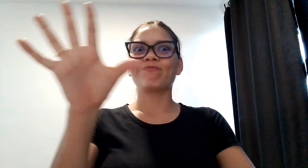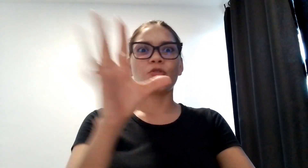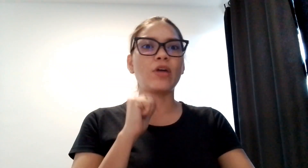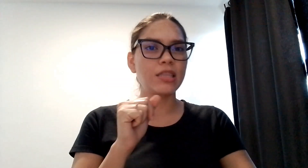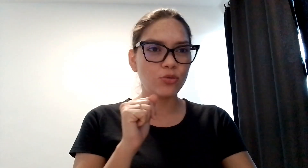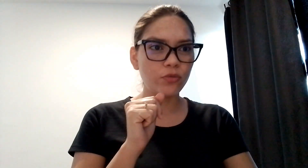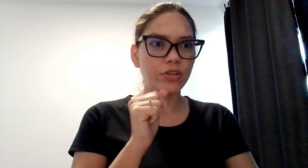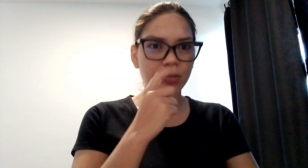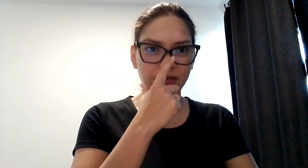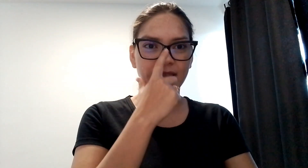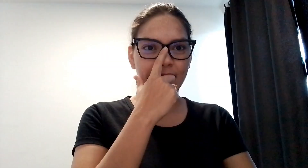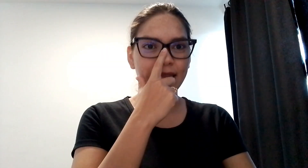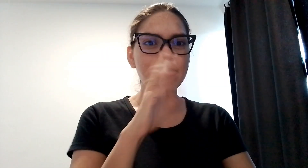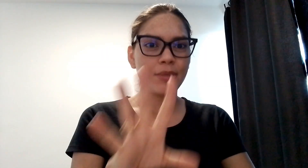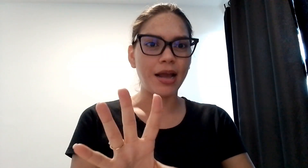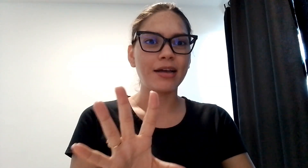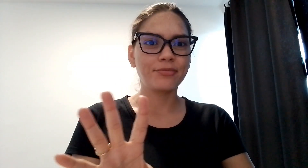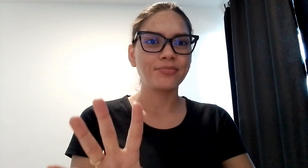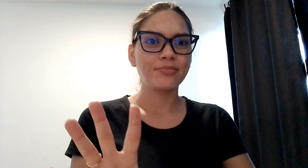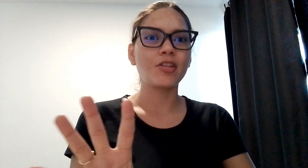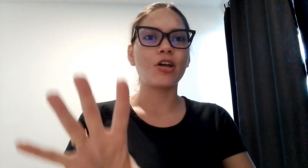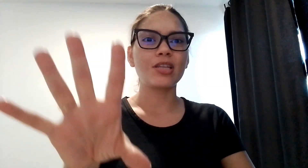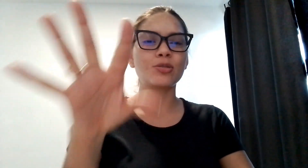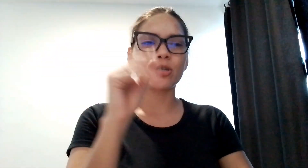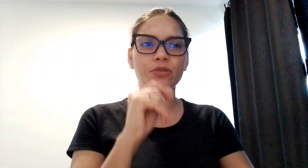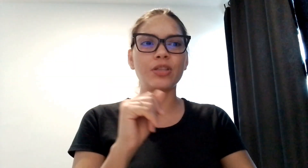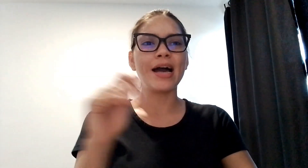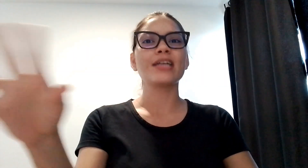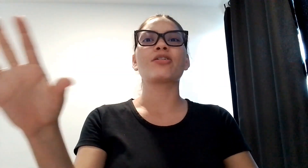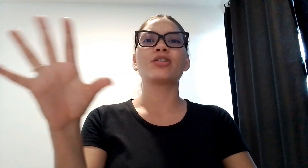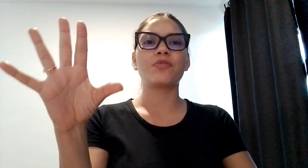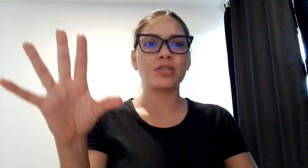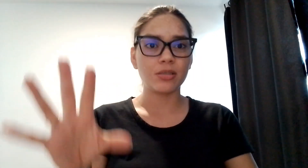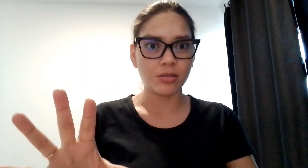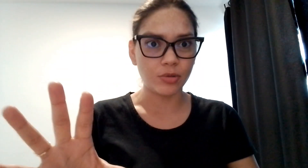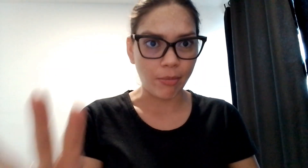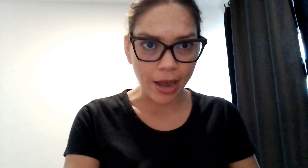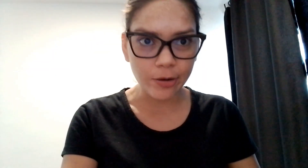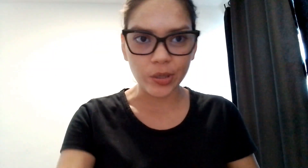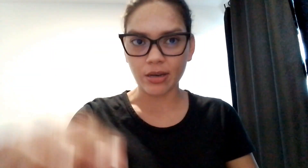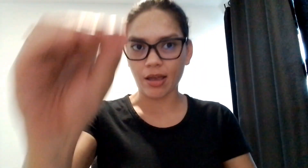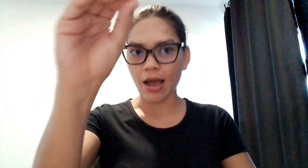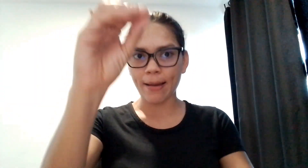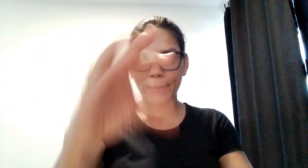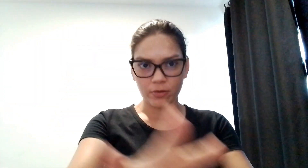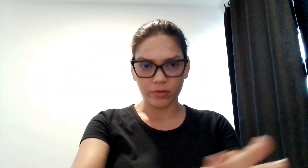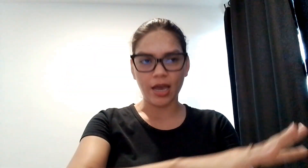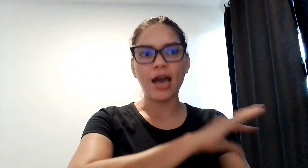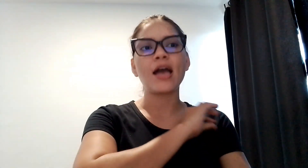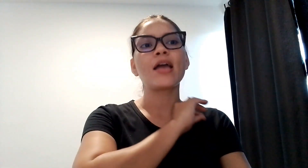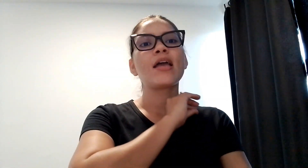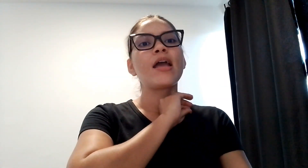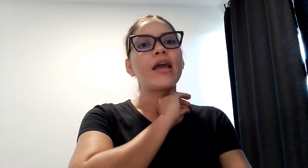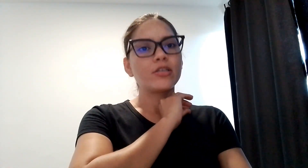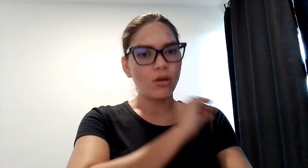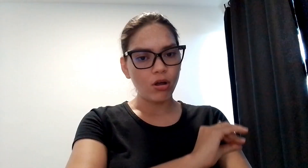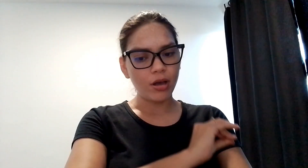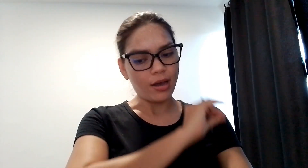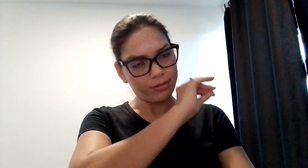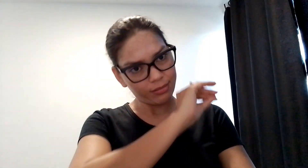não vai ter dúvida, você vai ter que lembrar na hora da sua atividade, na hora de fazer o seu trabalho para entregar, para enviar. É só colocar